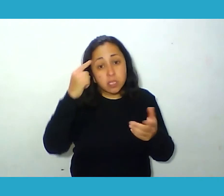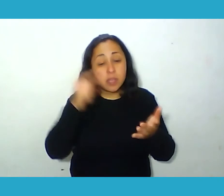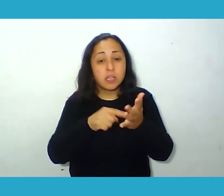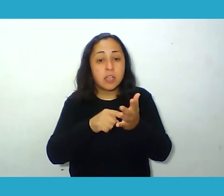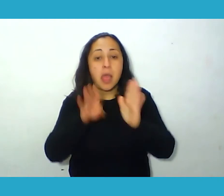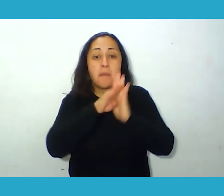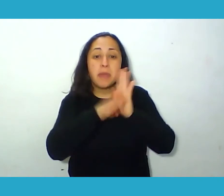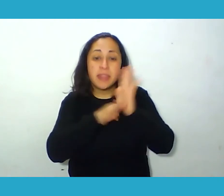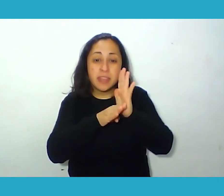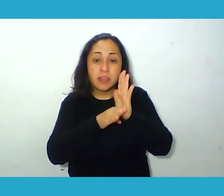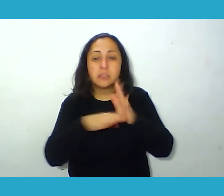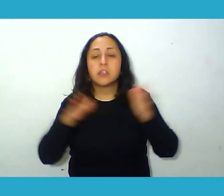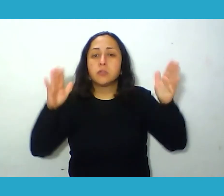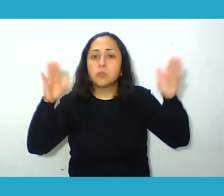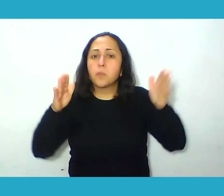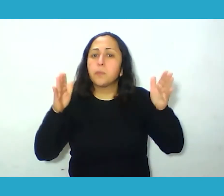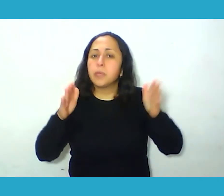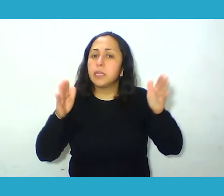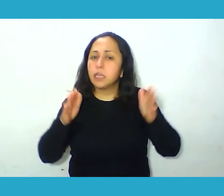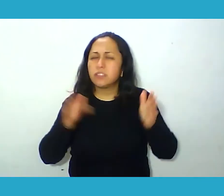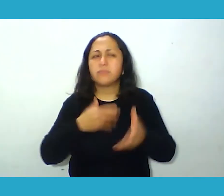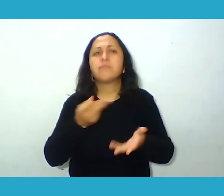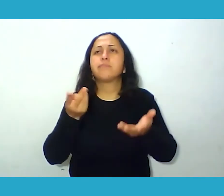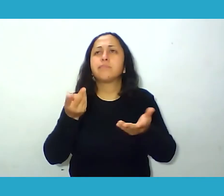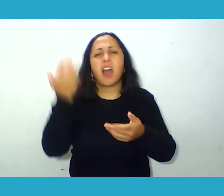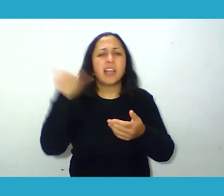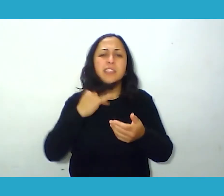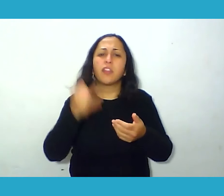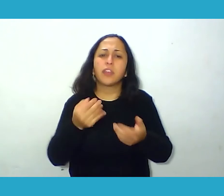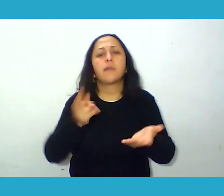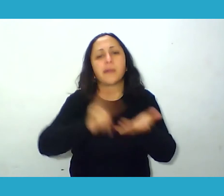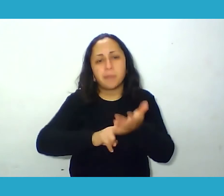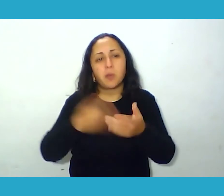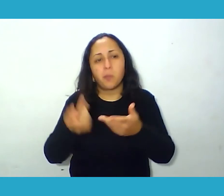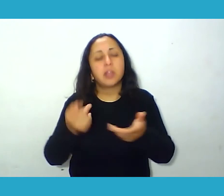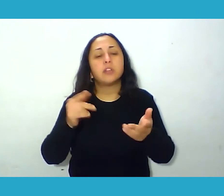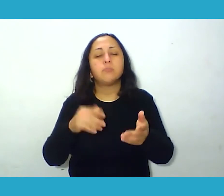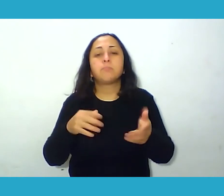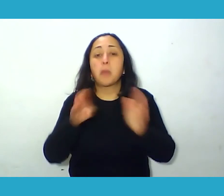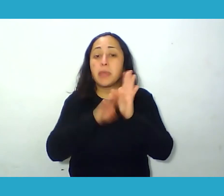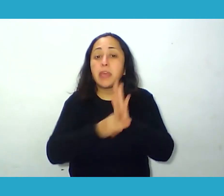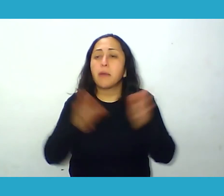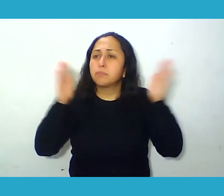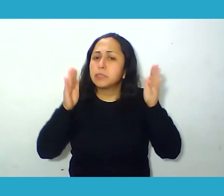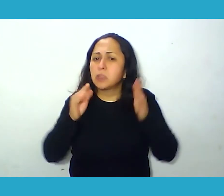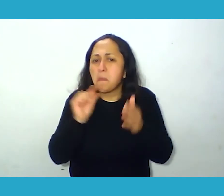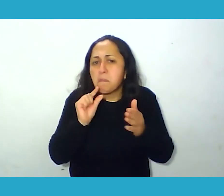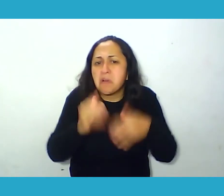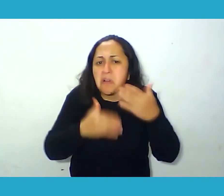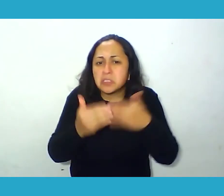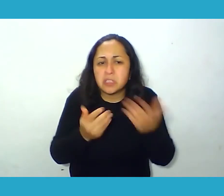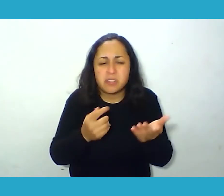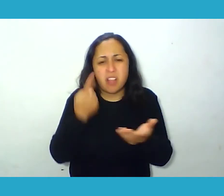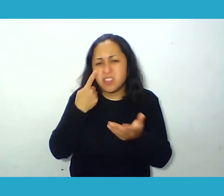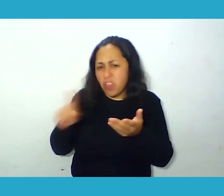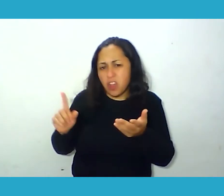Considera que las medidas de mitigación están escasamente desarrolladas, eso ya lo dije, lo vuelvo a decir. Considera que las medidas de mitigación están escasamente desarrolladas, ya que muestra